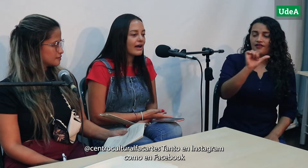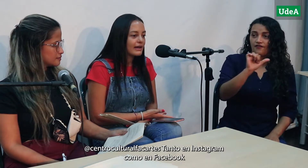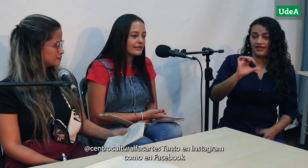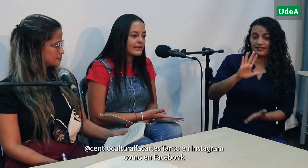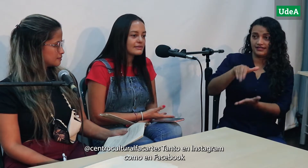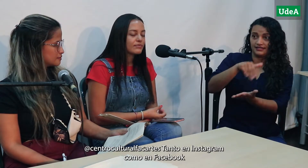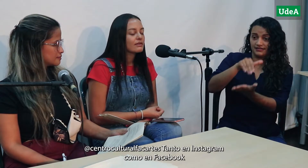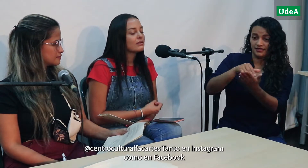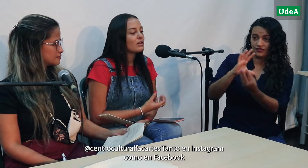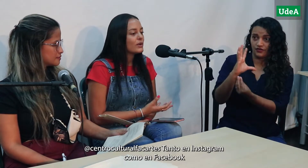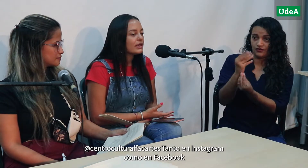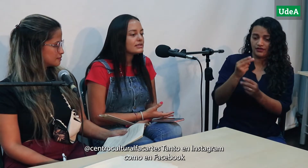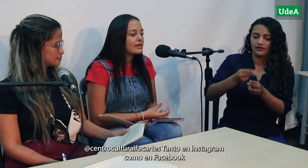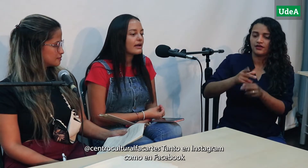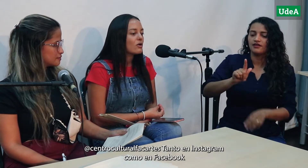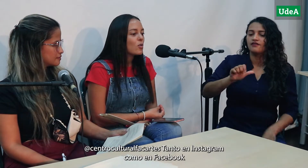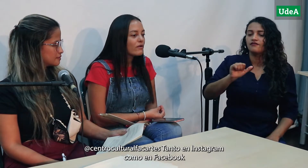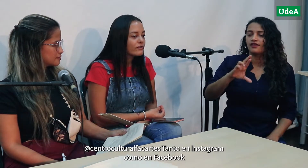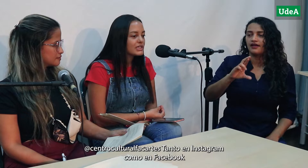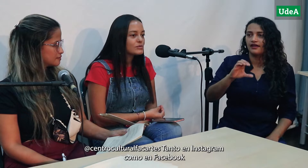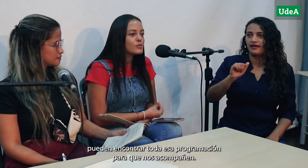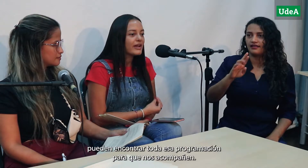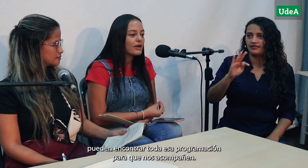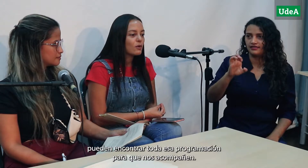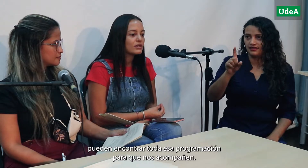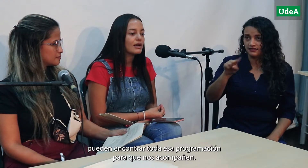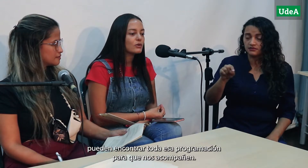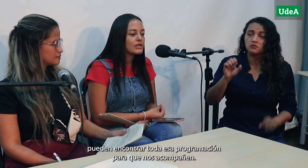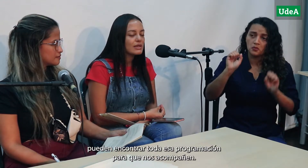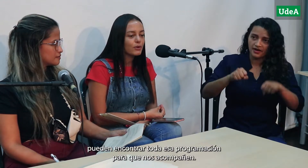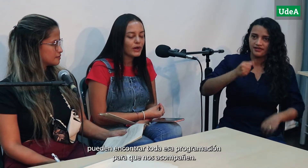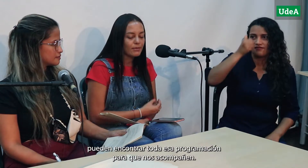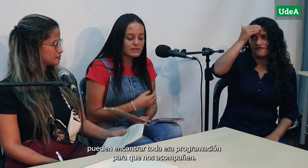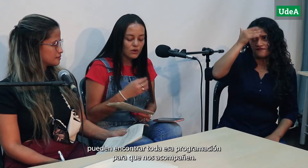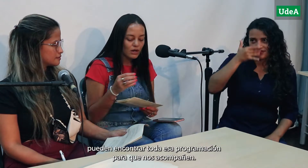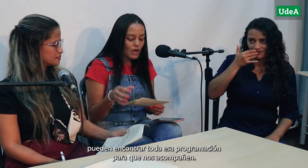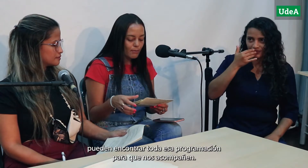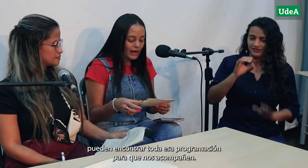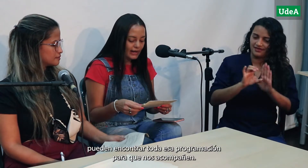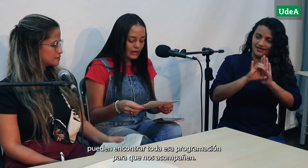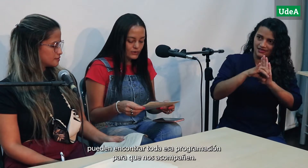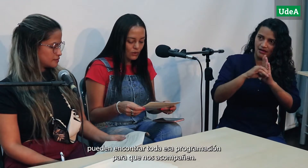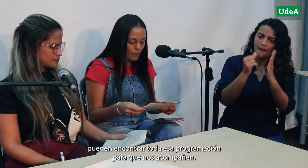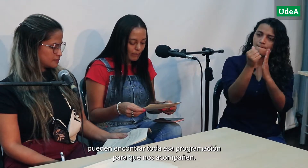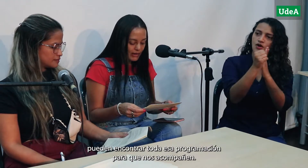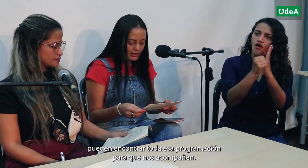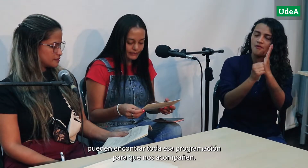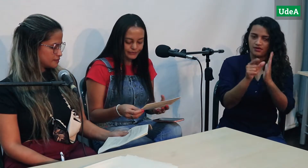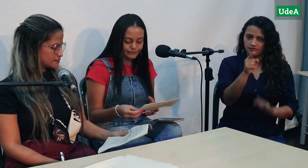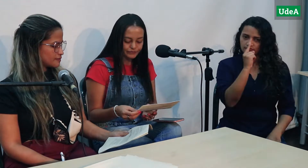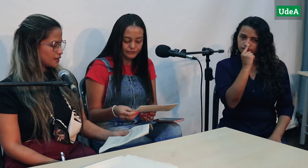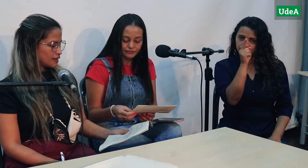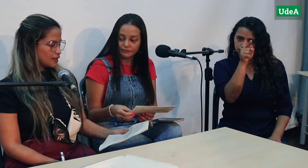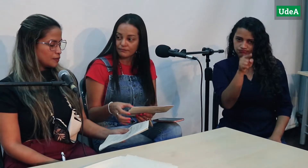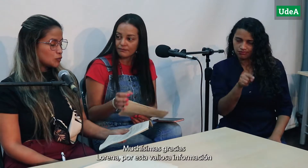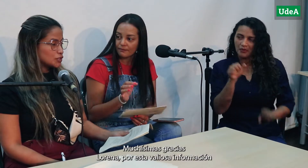Cultural Facartes. Tanto en Instagram como en Facebook pueden encontrar toda esta programación para que nos